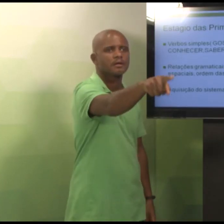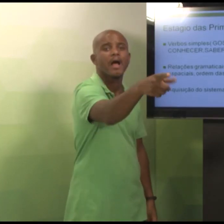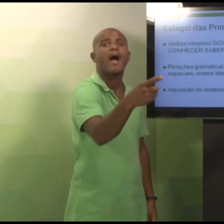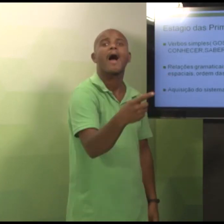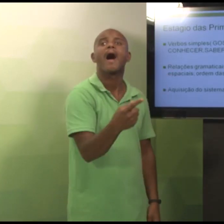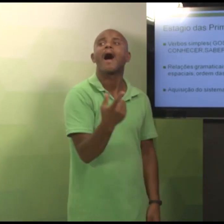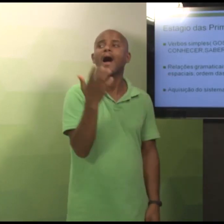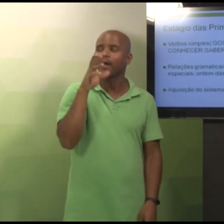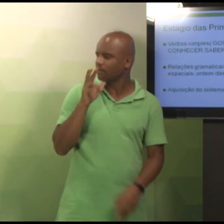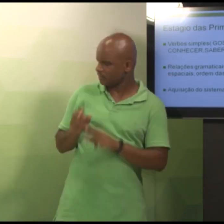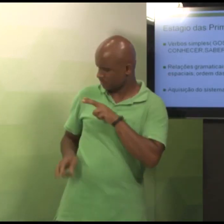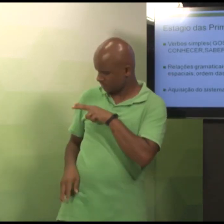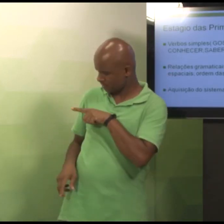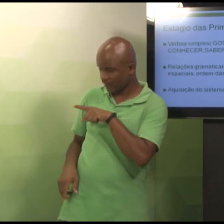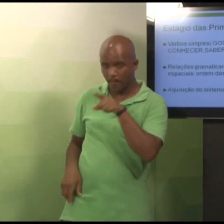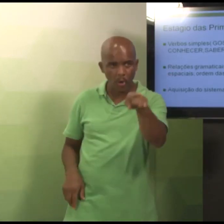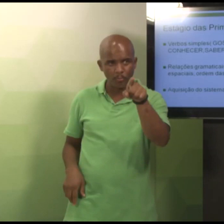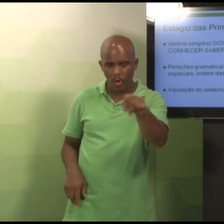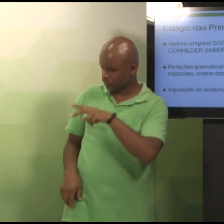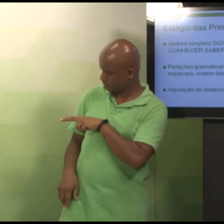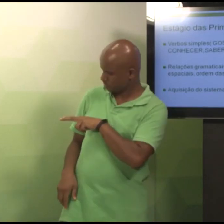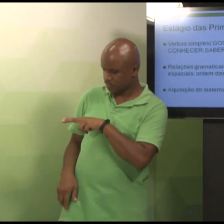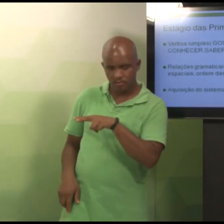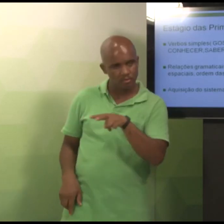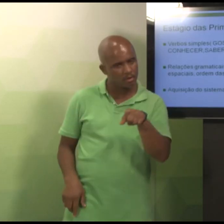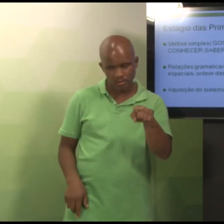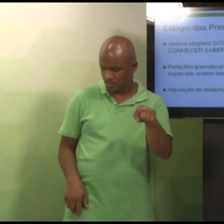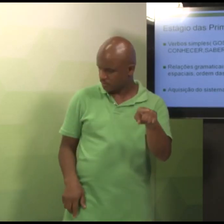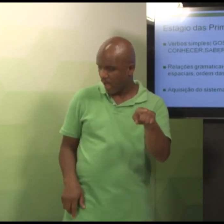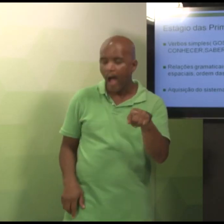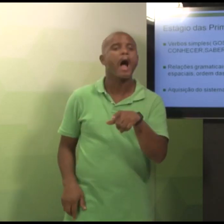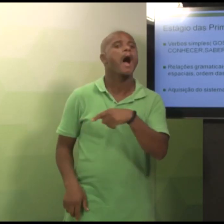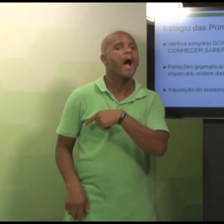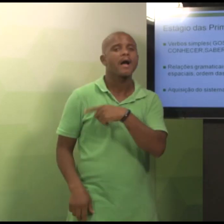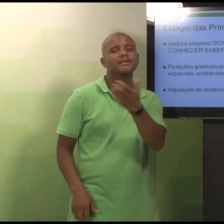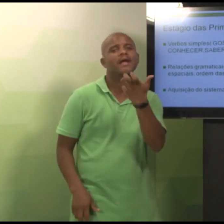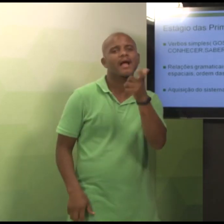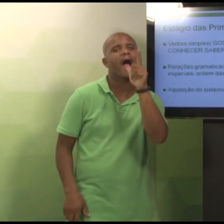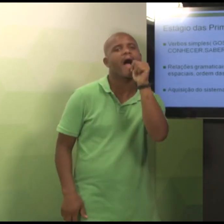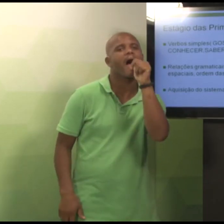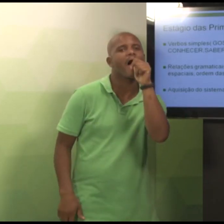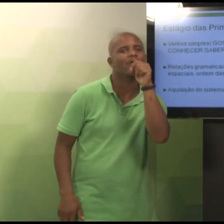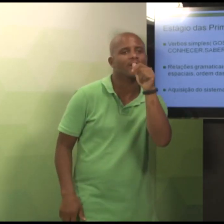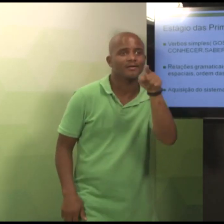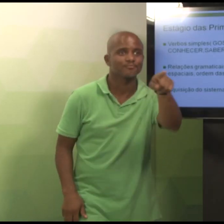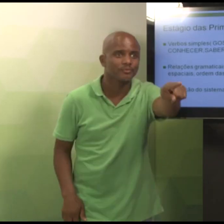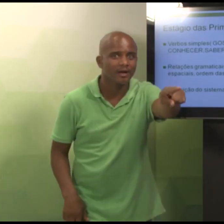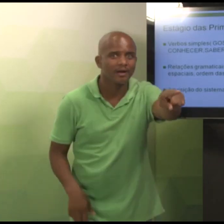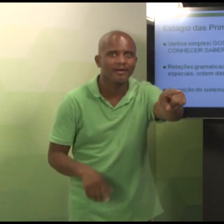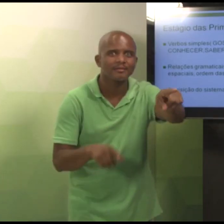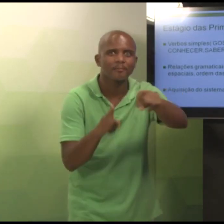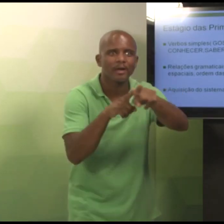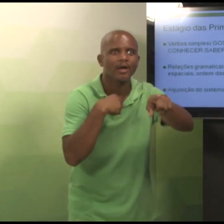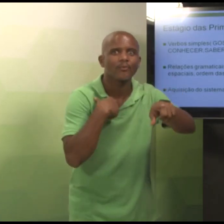faz-se a apontação para marcar objeto, marcar pessoas. Por